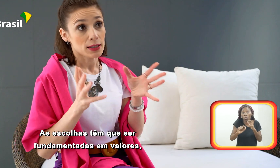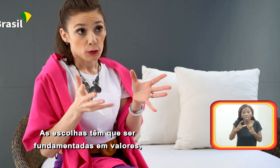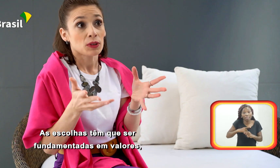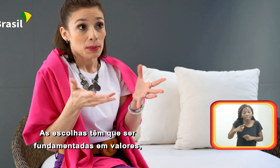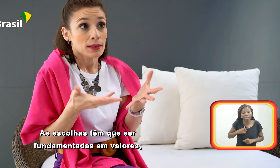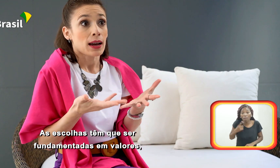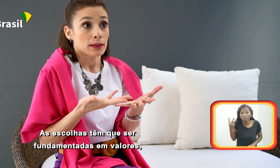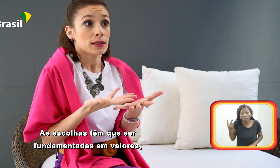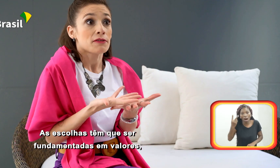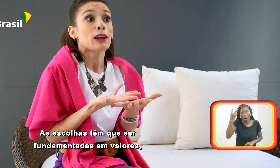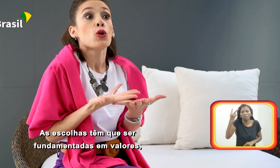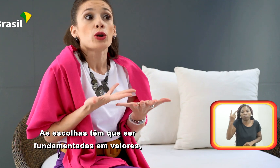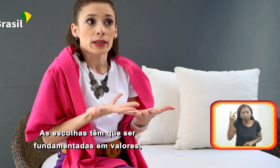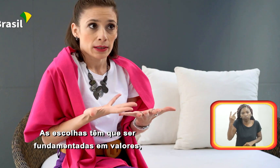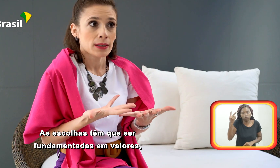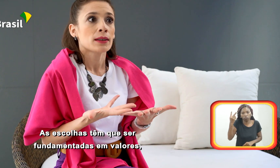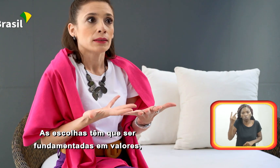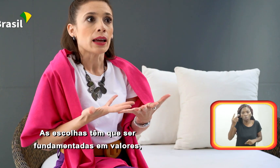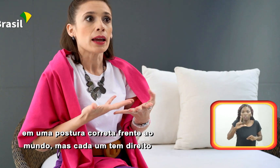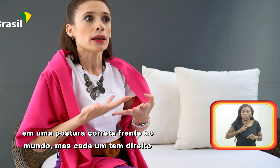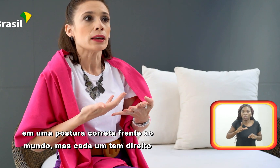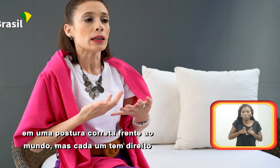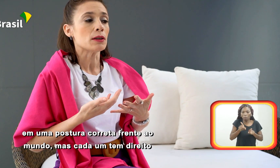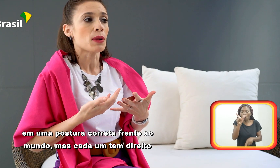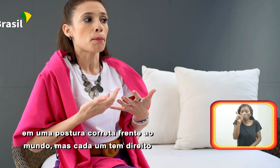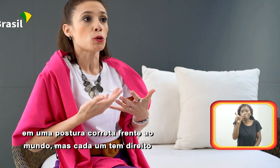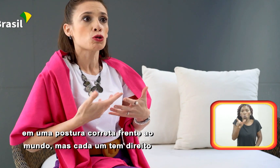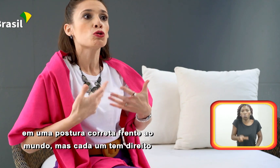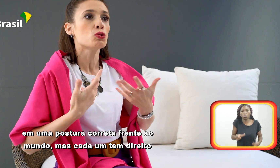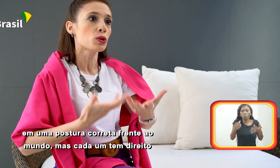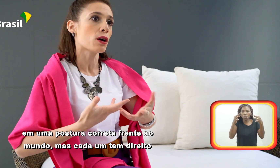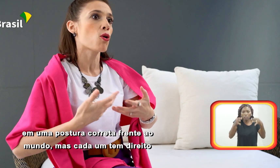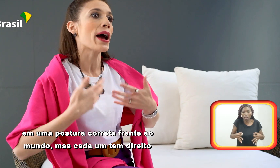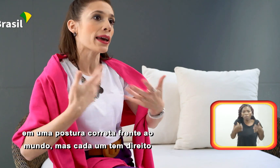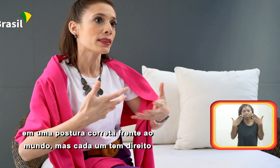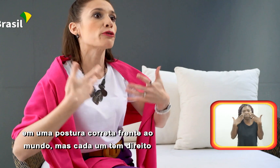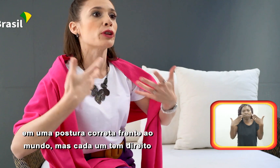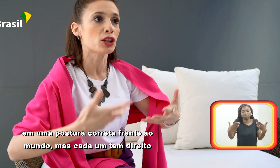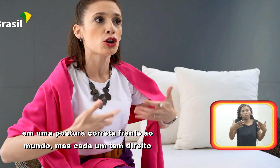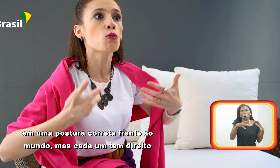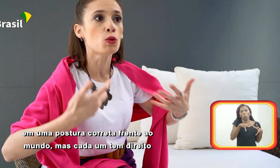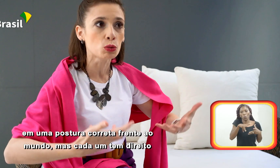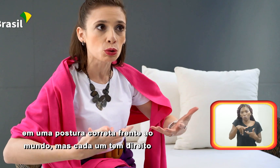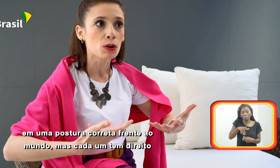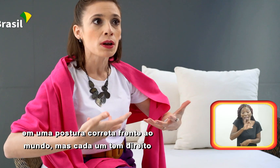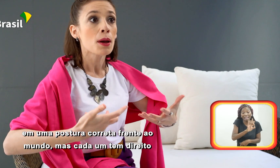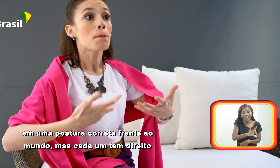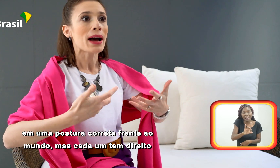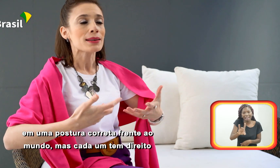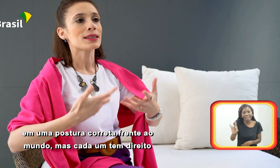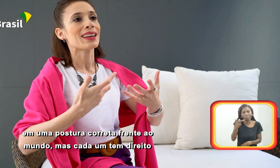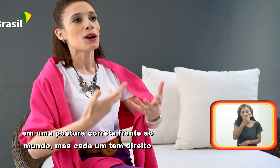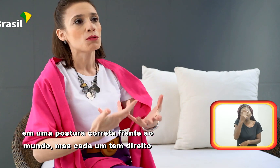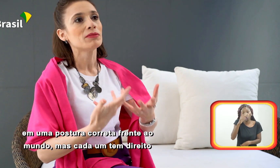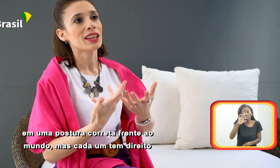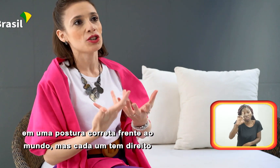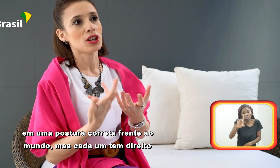ser fundamentadas em valores, né? Em uma postura correta frente ao mundo, mas cada um tem direito